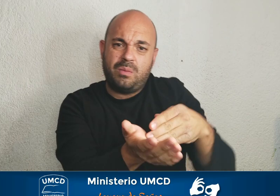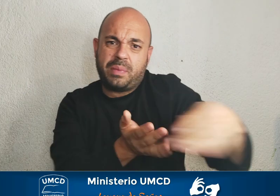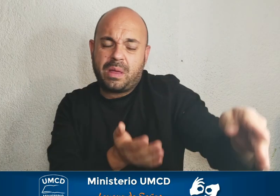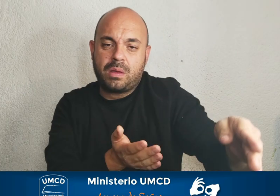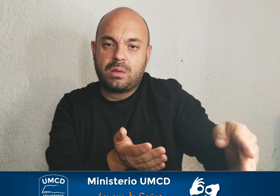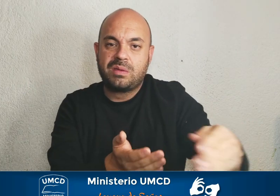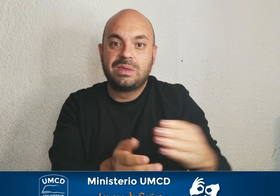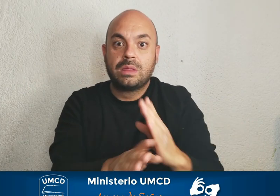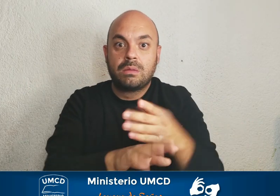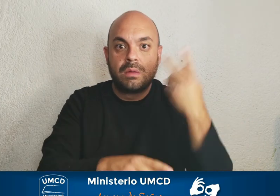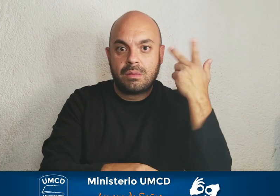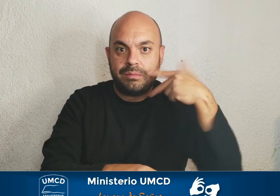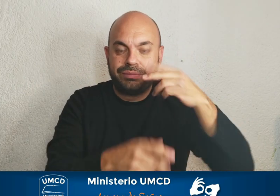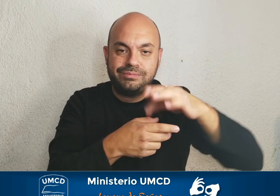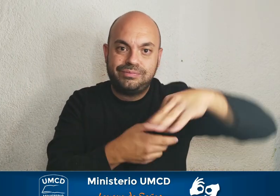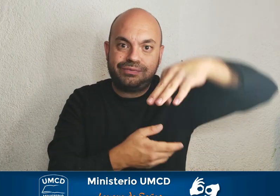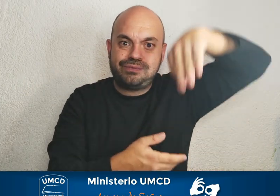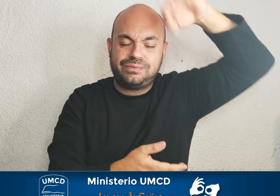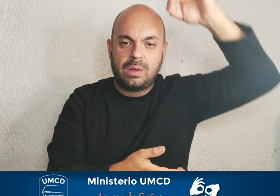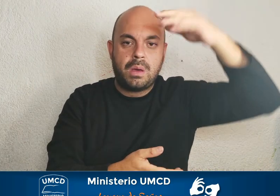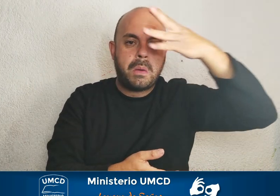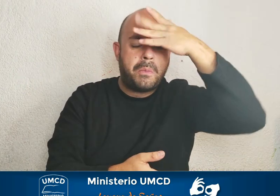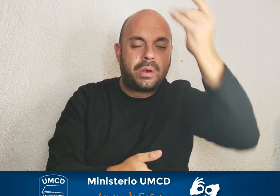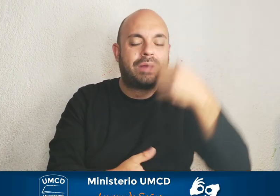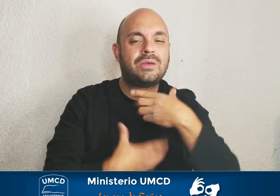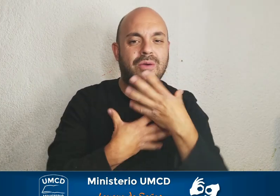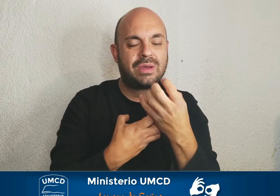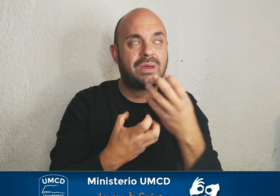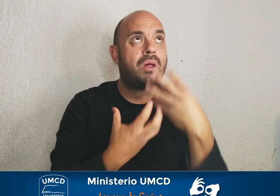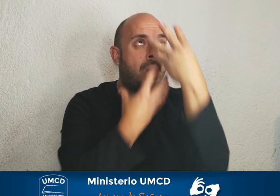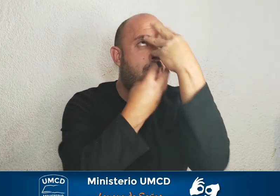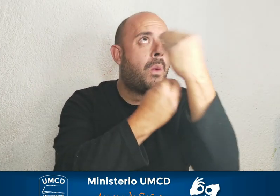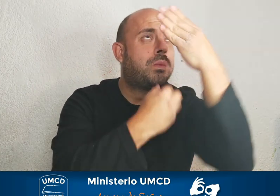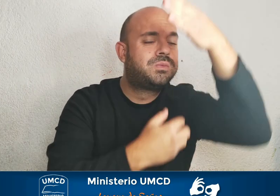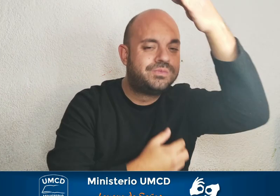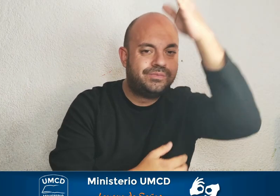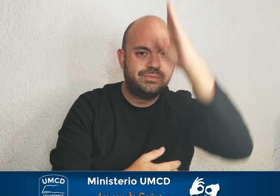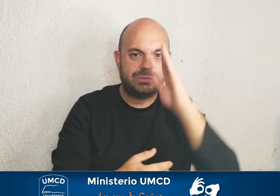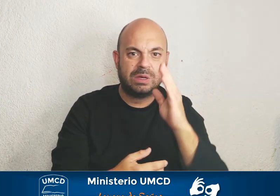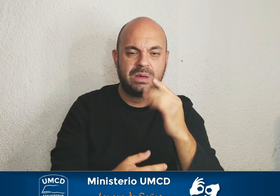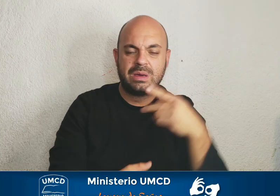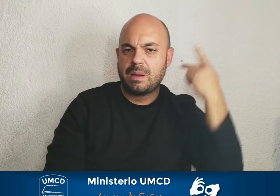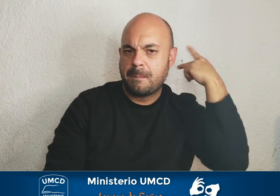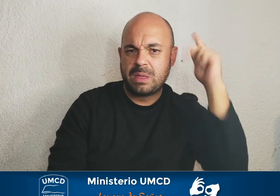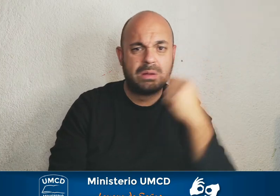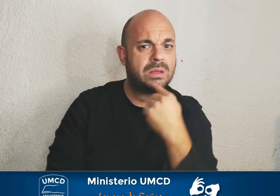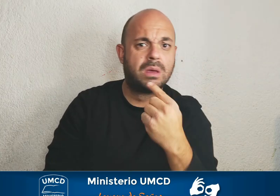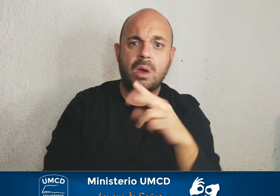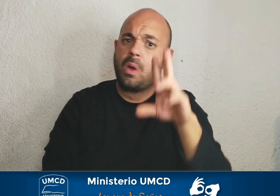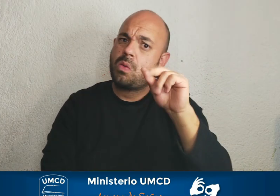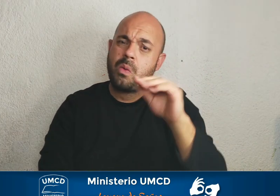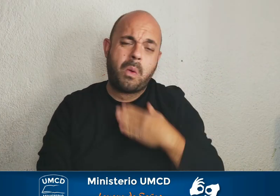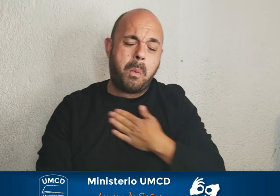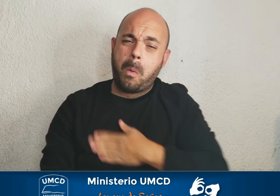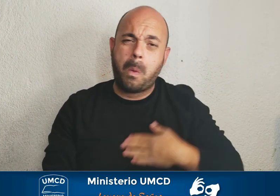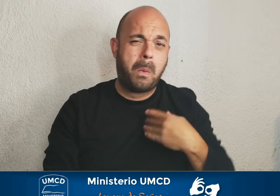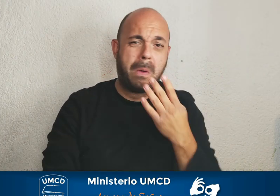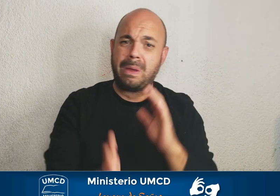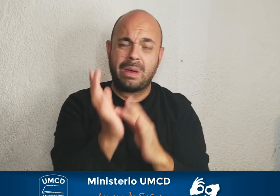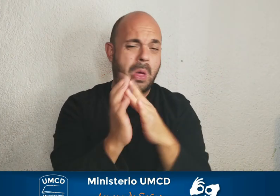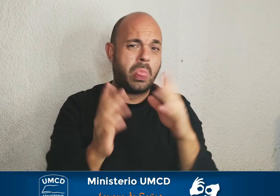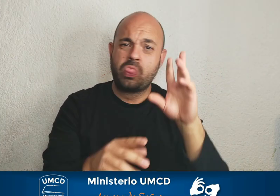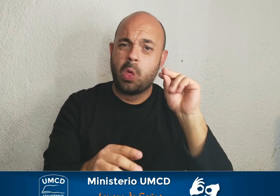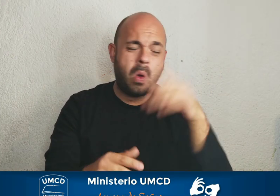resucitar, todo eso voy a hacerlo, porque eso es lo que Dios quiere. Y ahí es donde Pedro le dice, Señor, no hagas